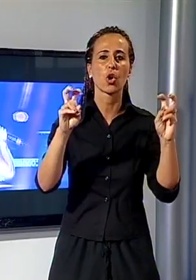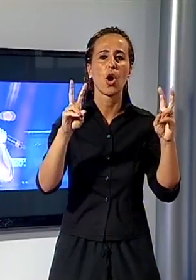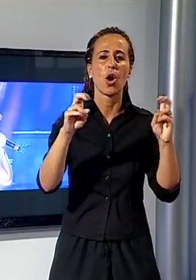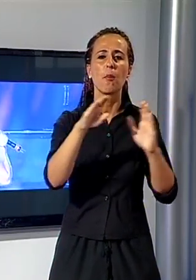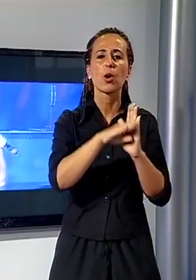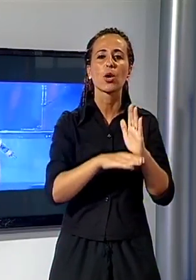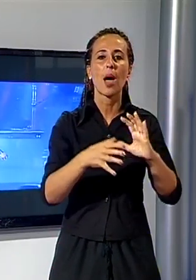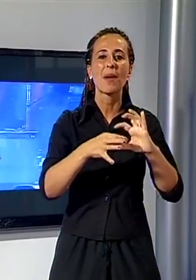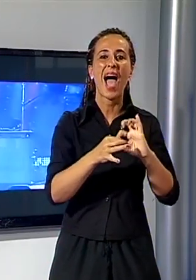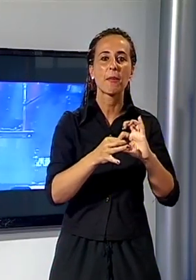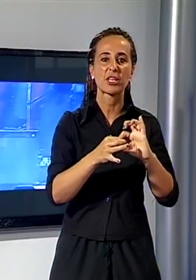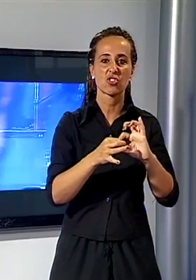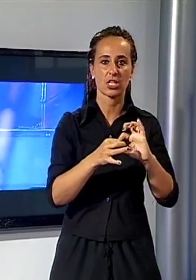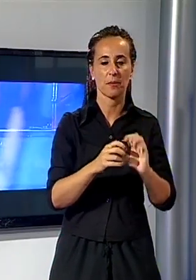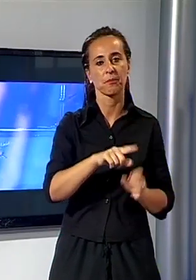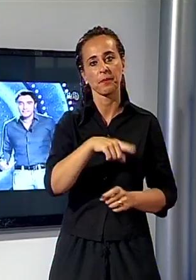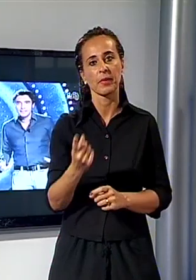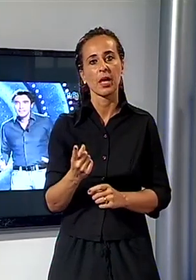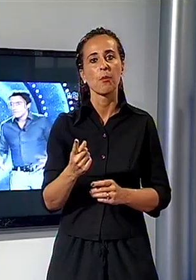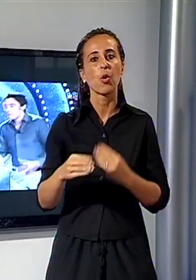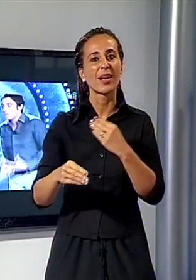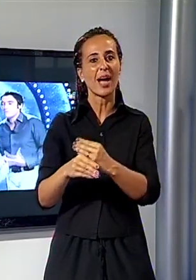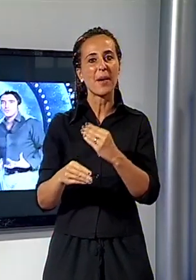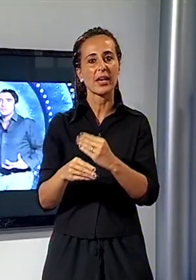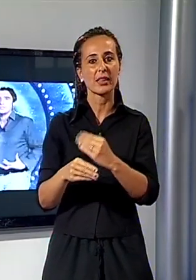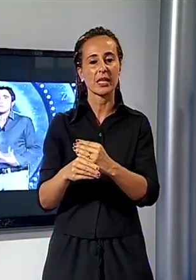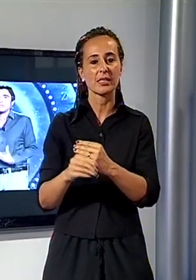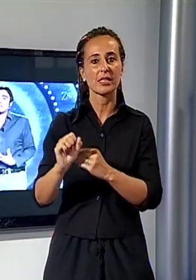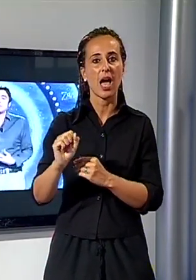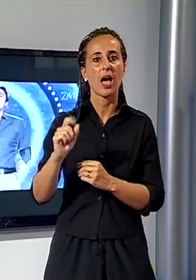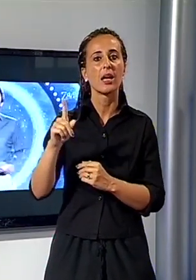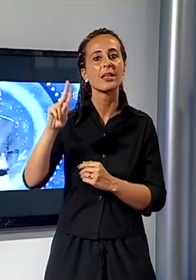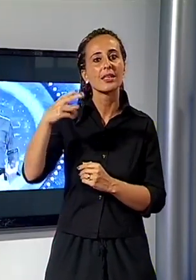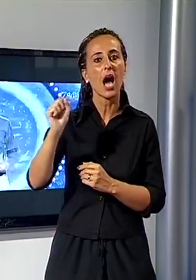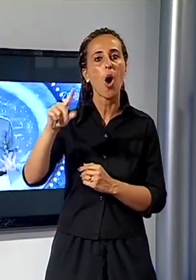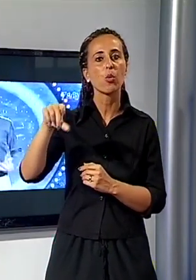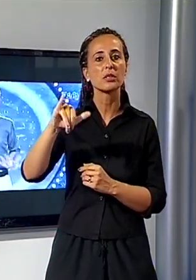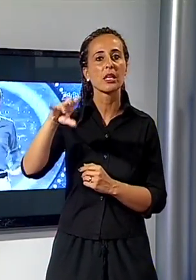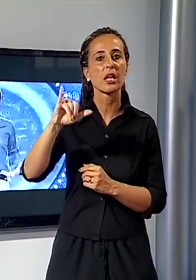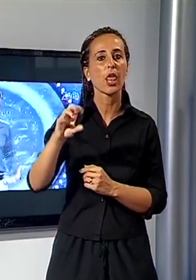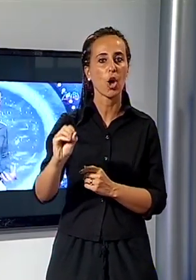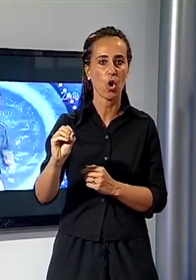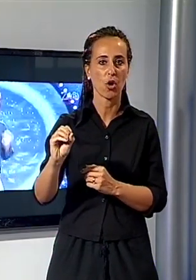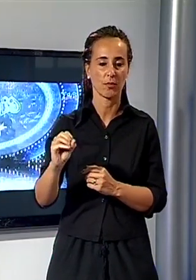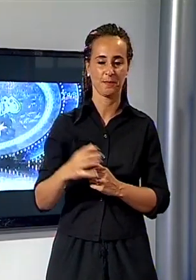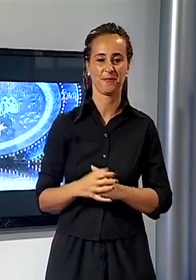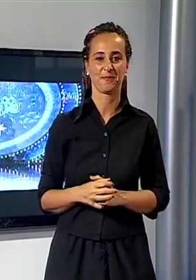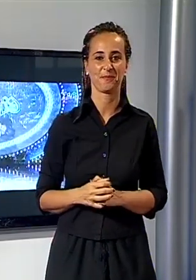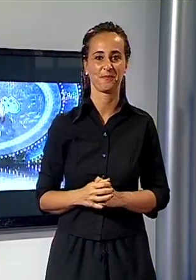finestre, sono stati fatti questi lavori, il giardino. Si ringrazia anche tutti quelli che ci hanno dato una mano a portare avanti questa